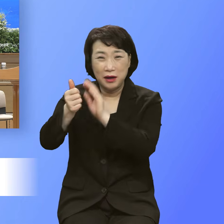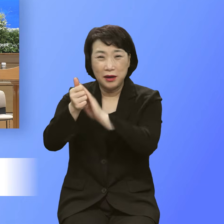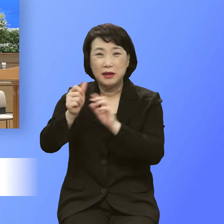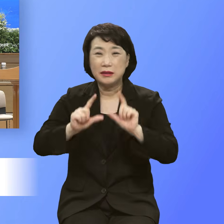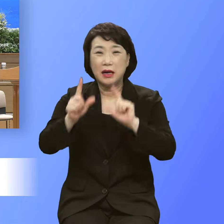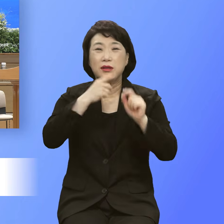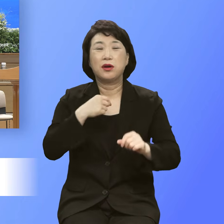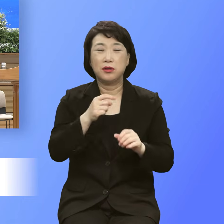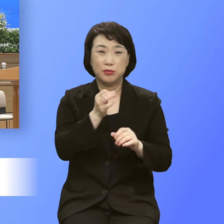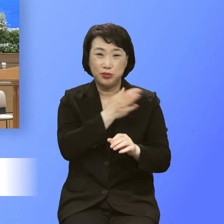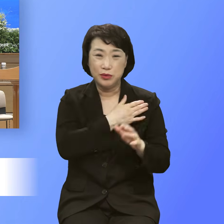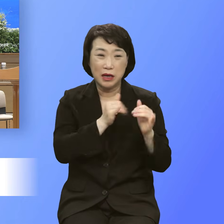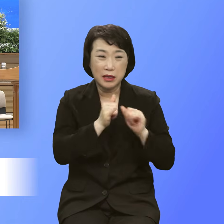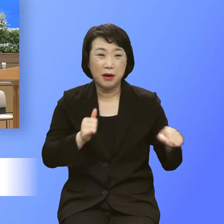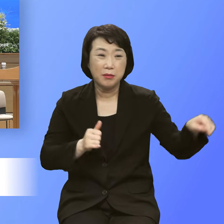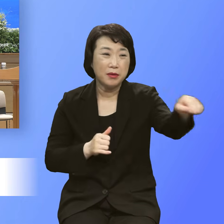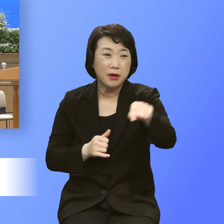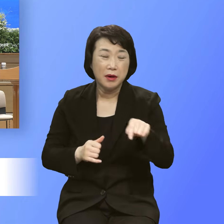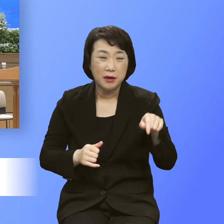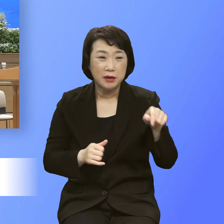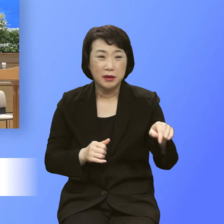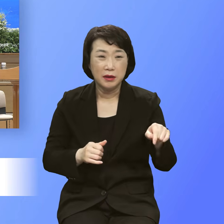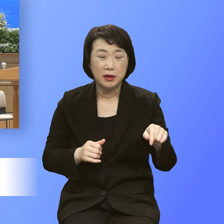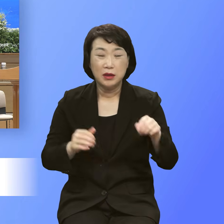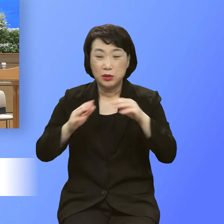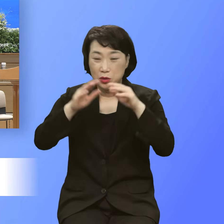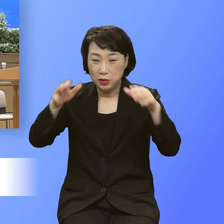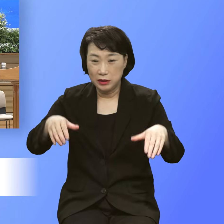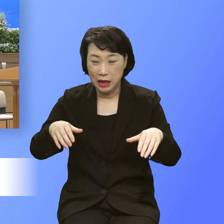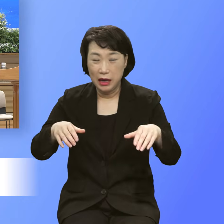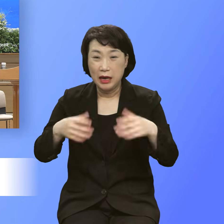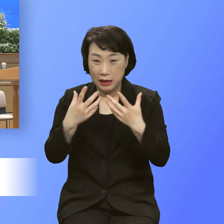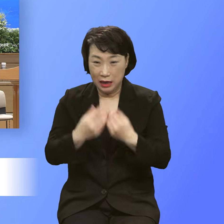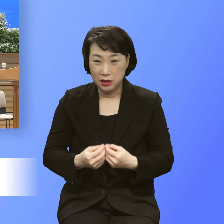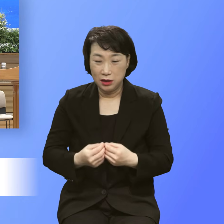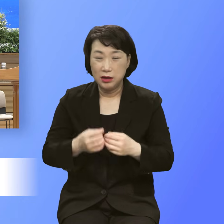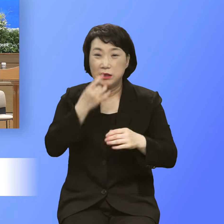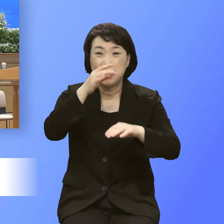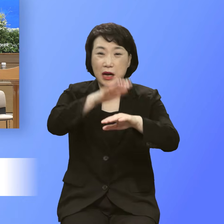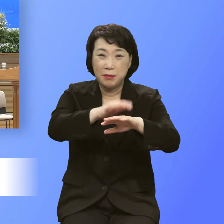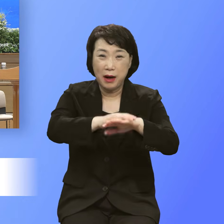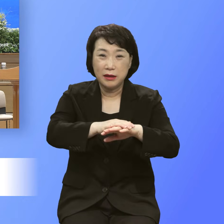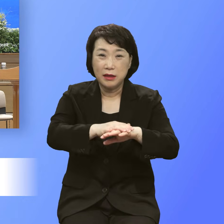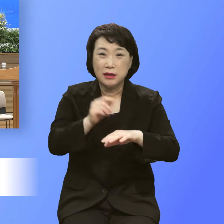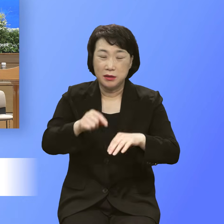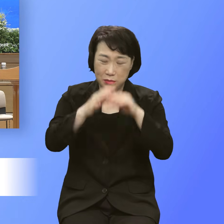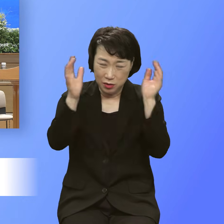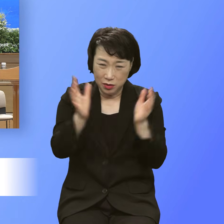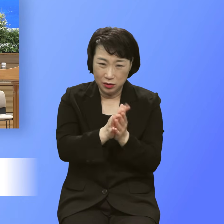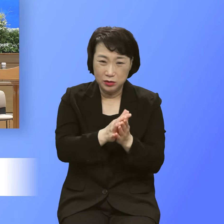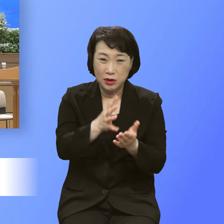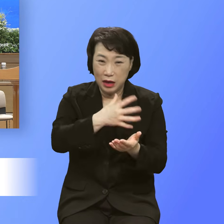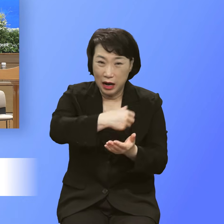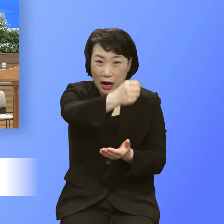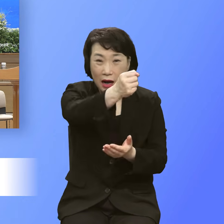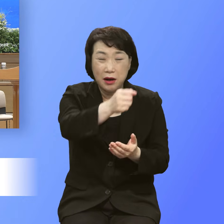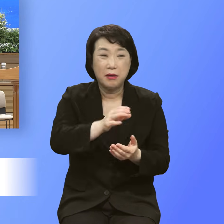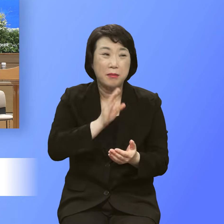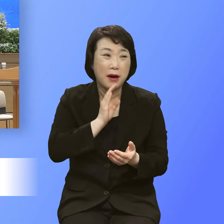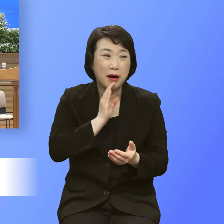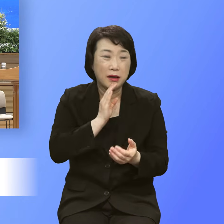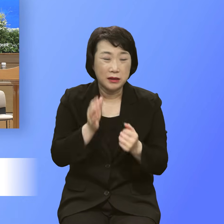이들이 동네 농토를 이만큼 있다면 거의 다 그 사람들이 다 가지고 소작을